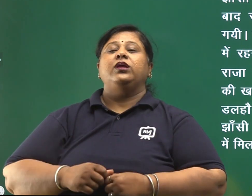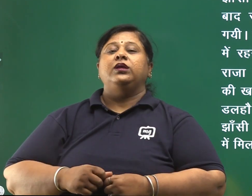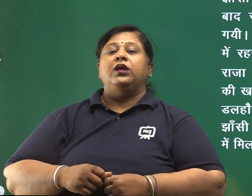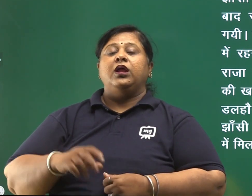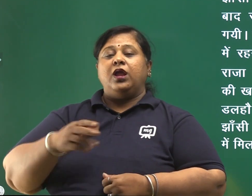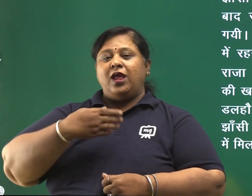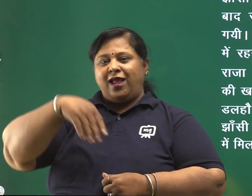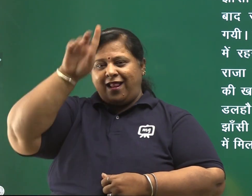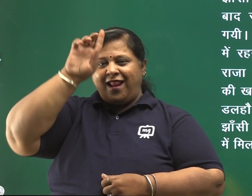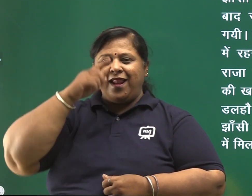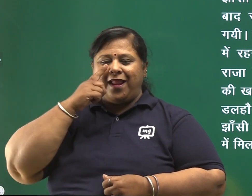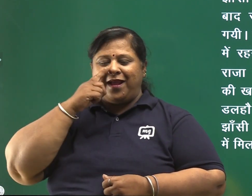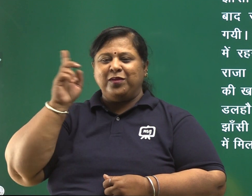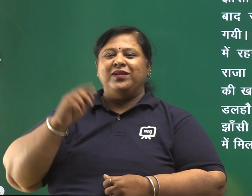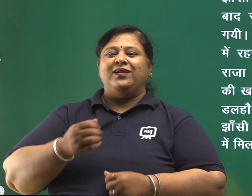रानी बनकर